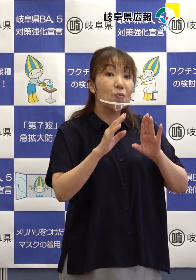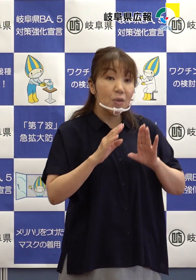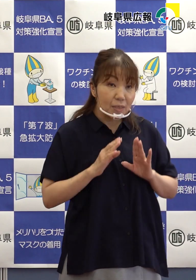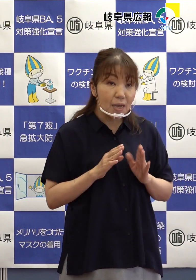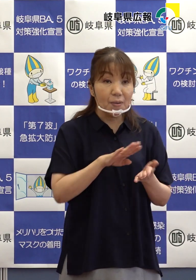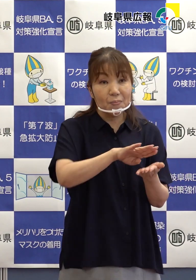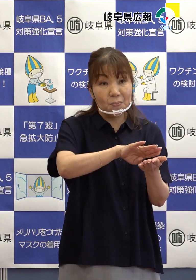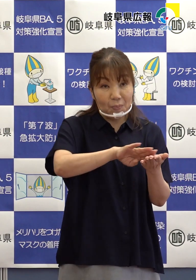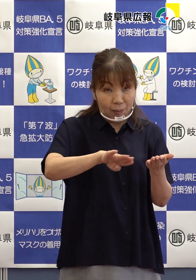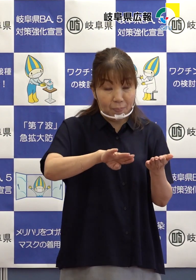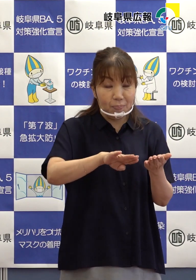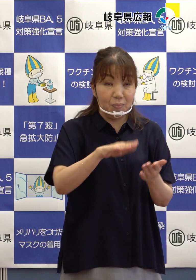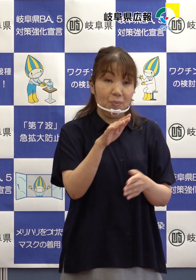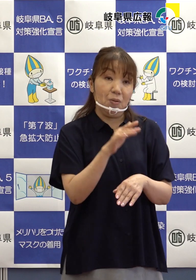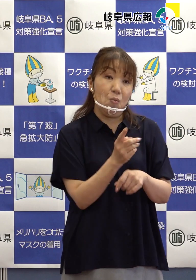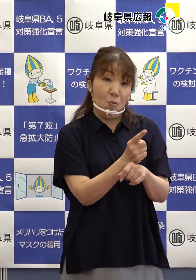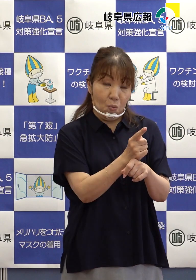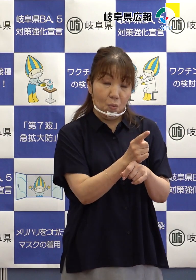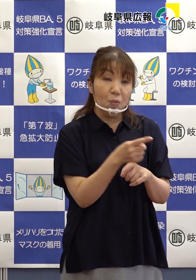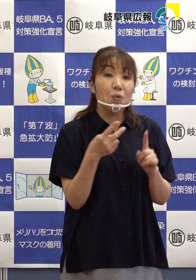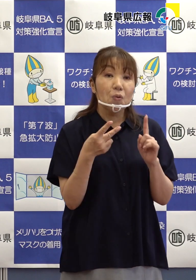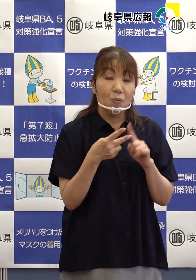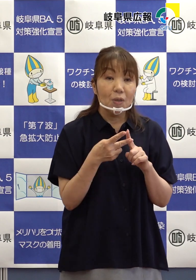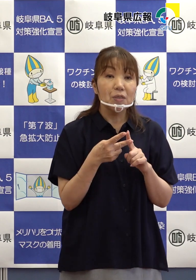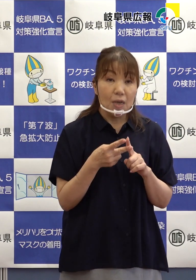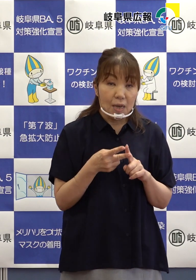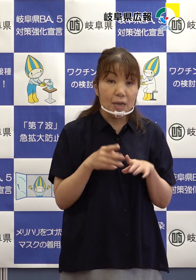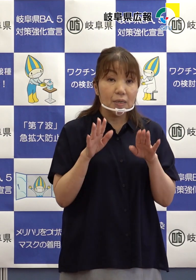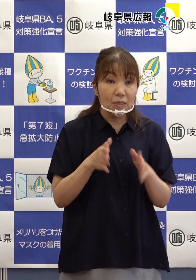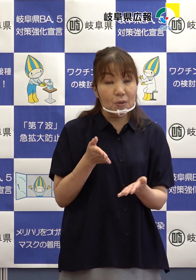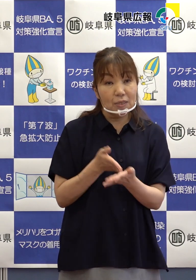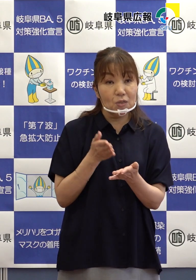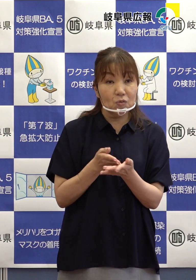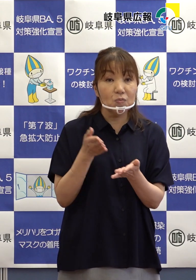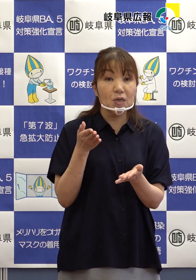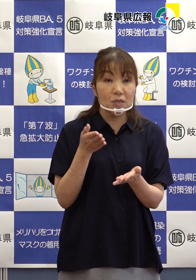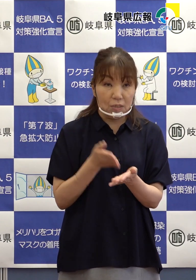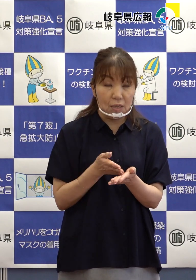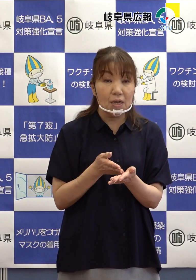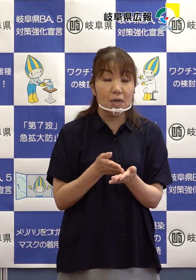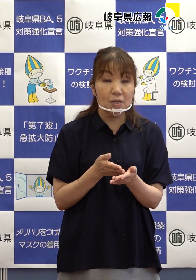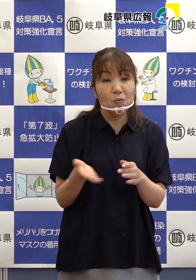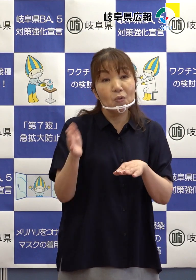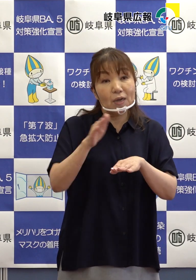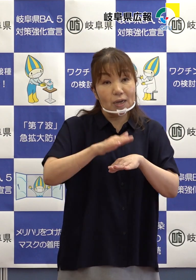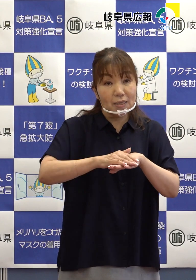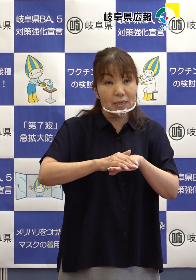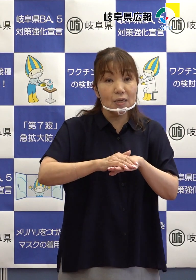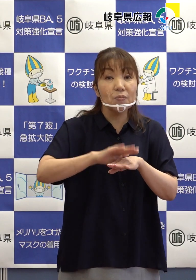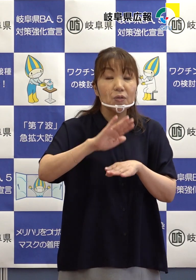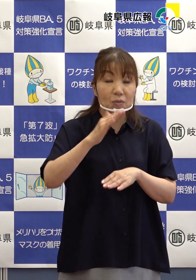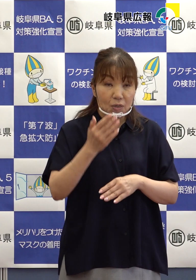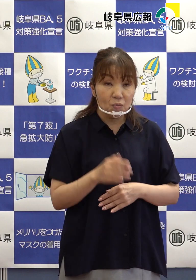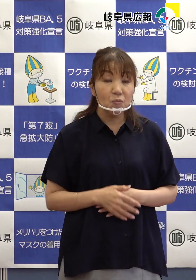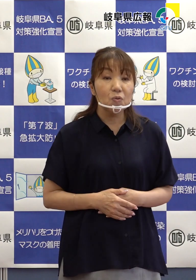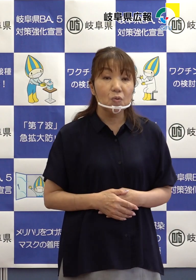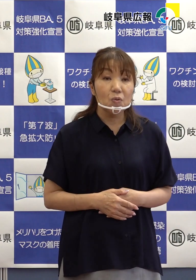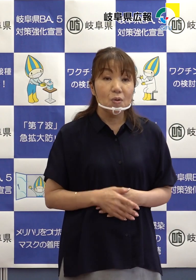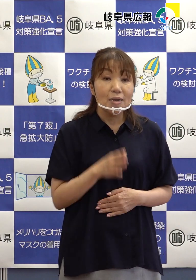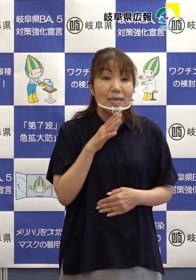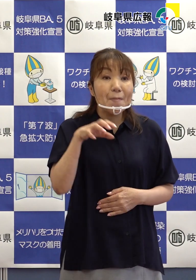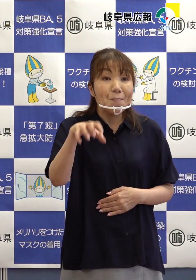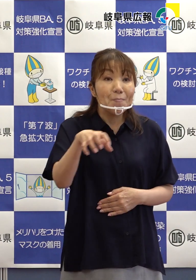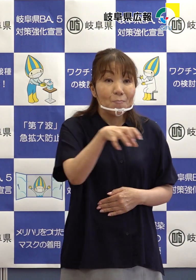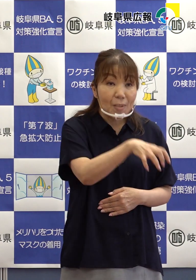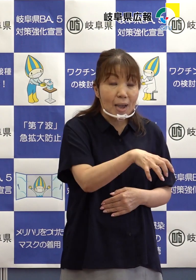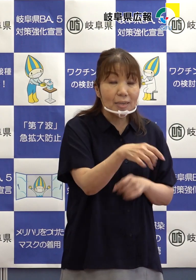ますそれからあの後by は申し上げましたともまあ重なるんですけれども現場に